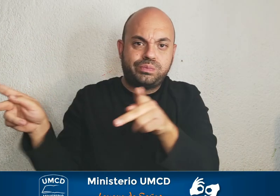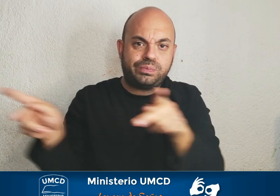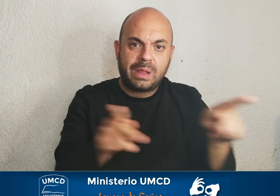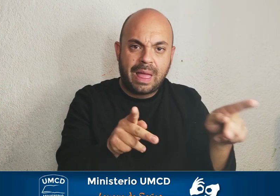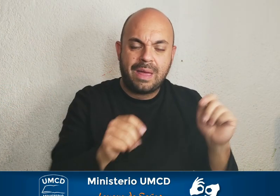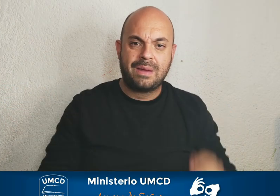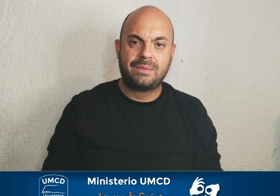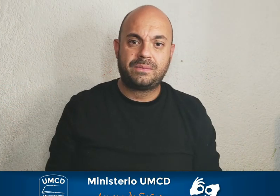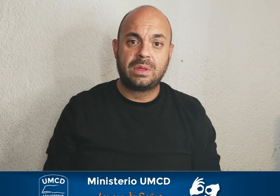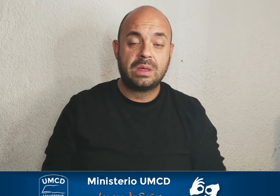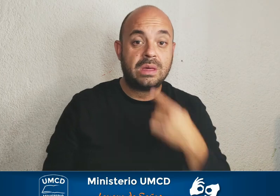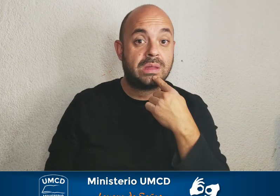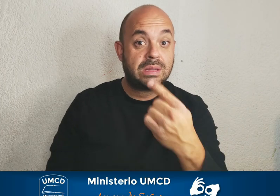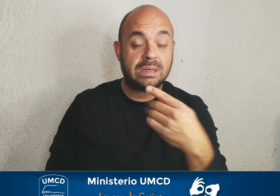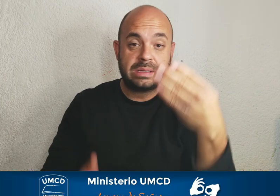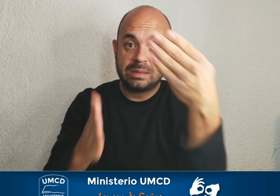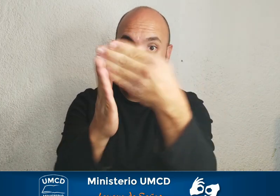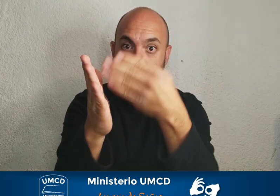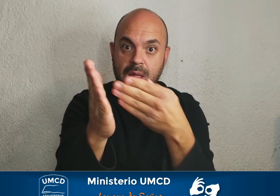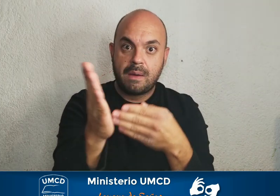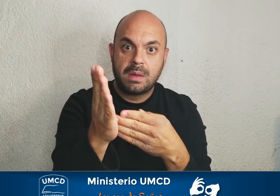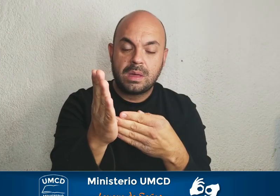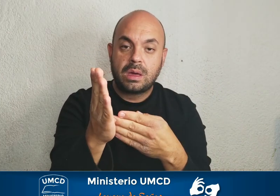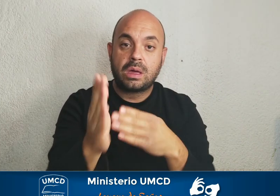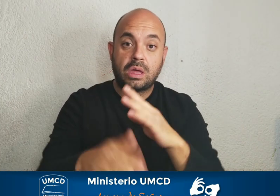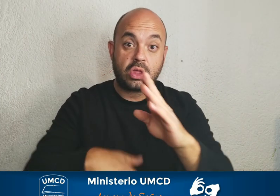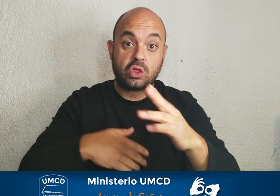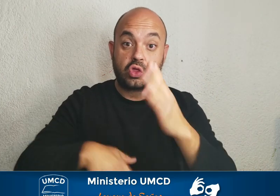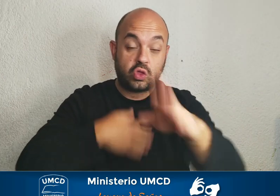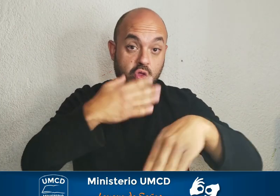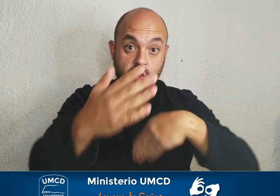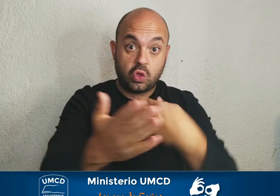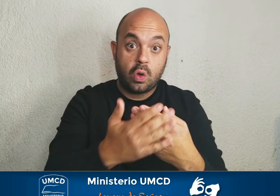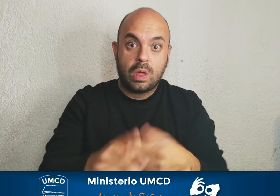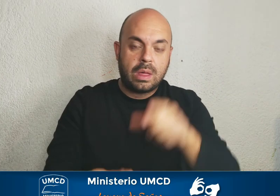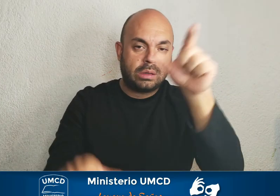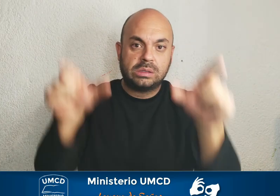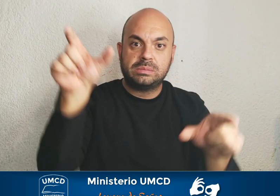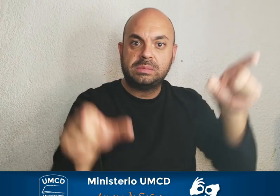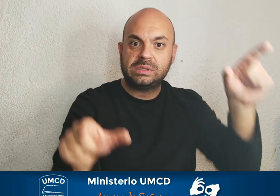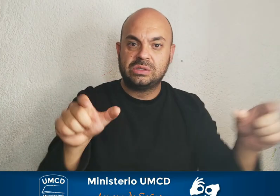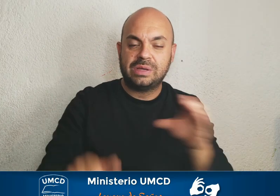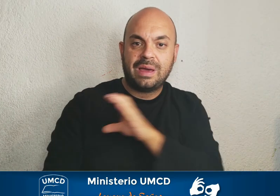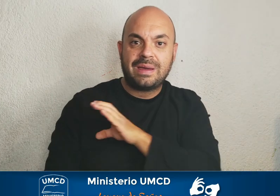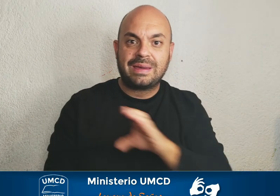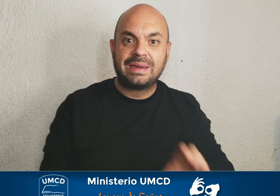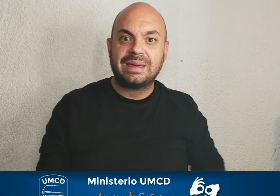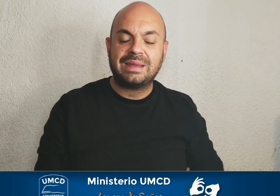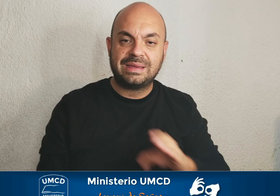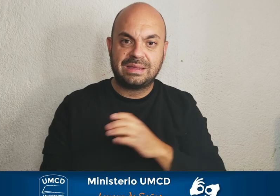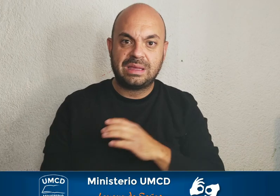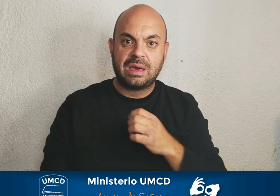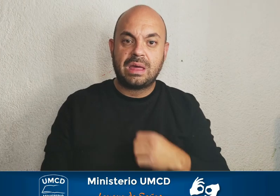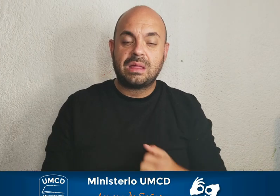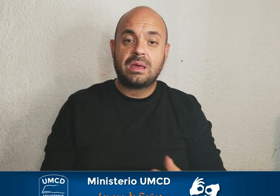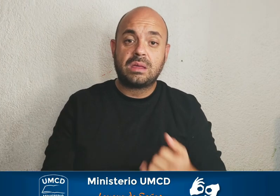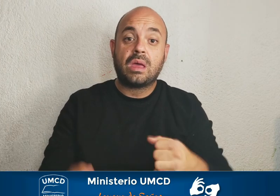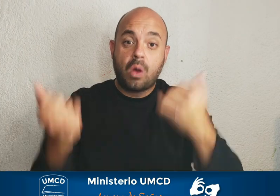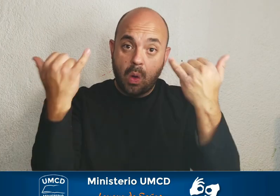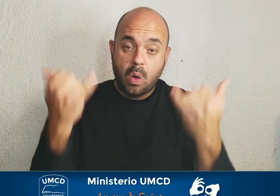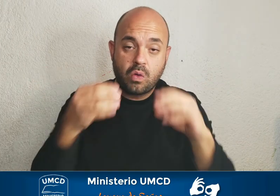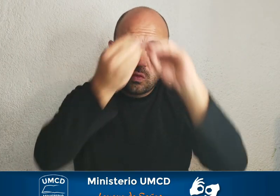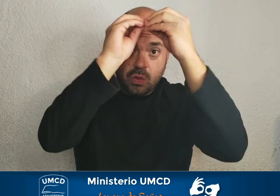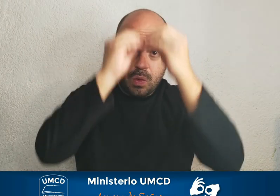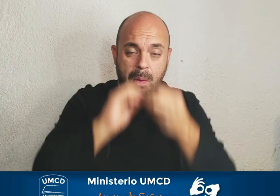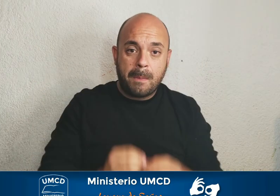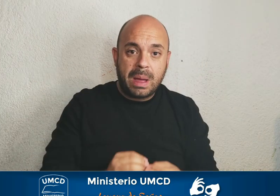en el capítulo 2, en el versículo 10, que somos de hechura suya, creados en Cristo Jesús para buenas obras. Quiere